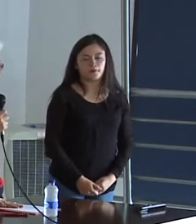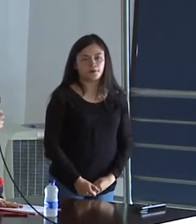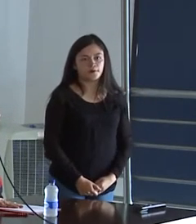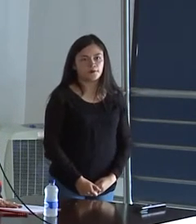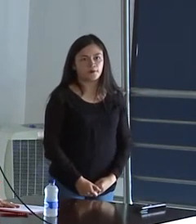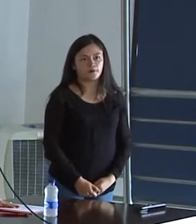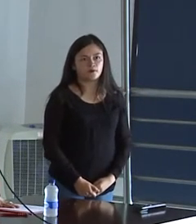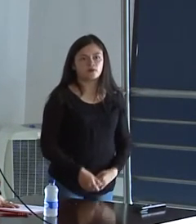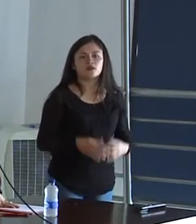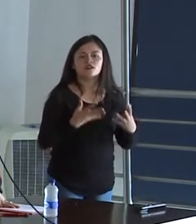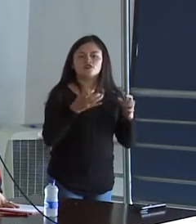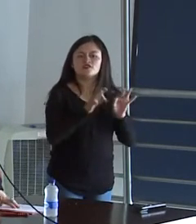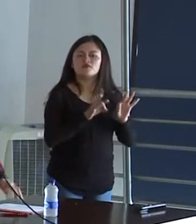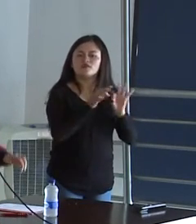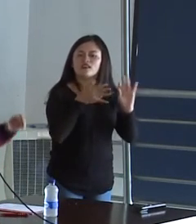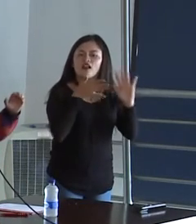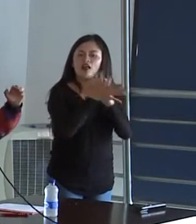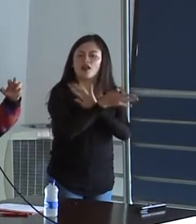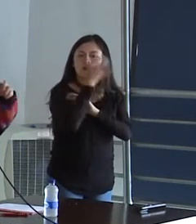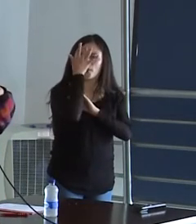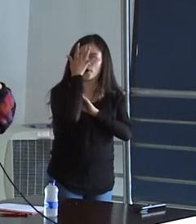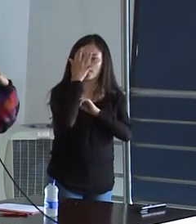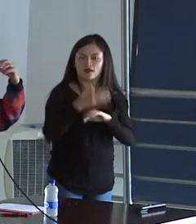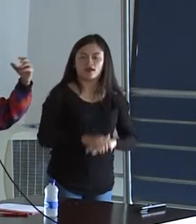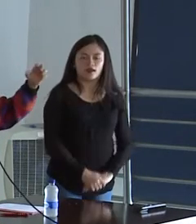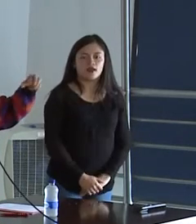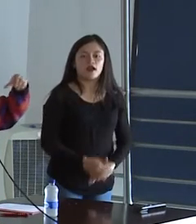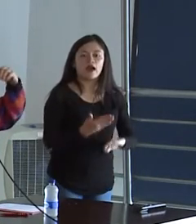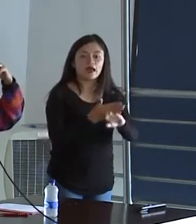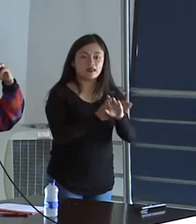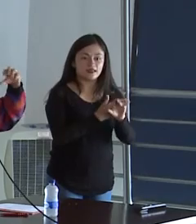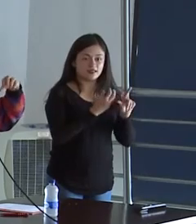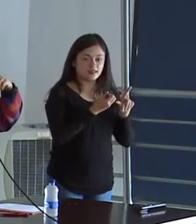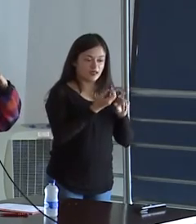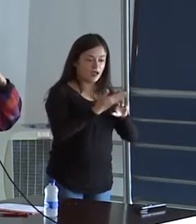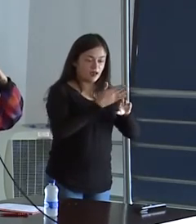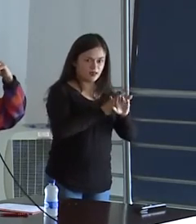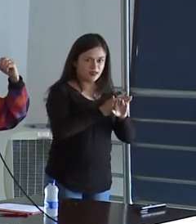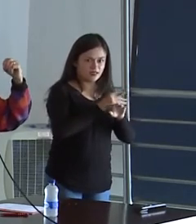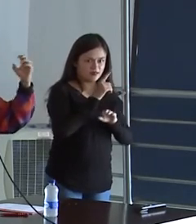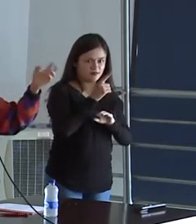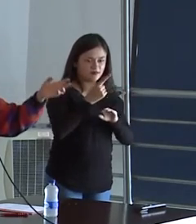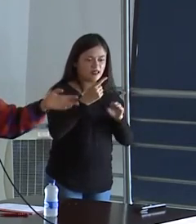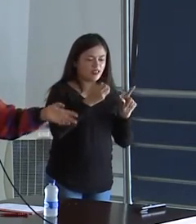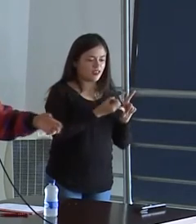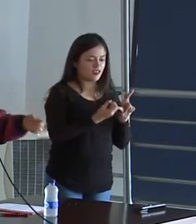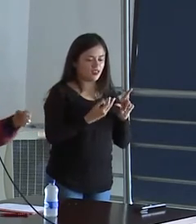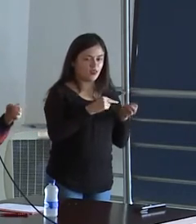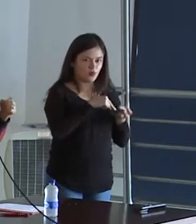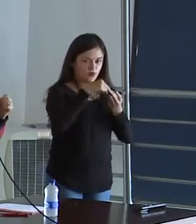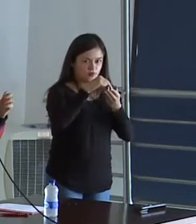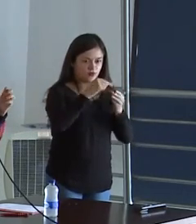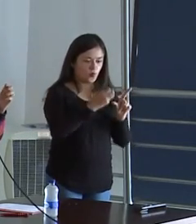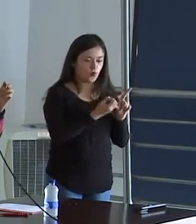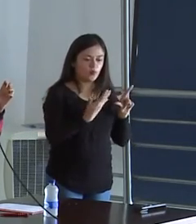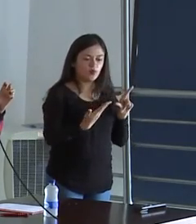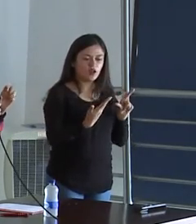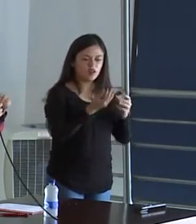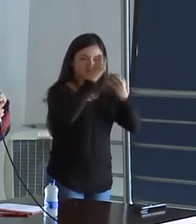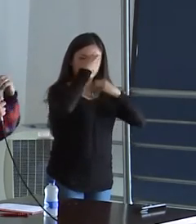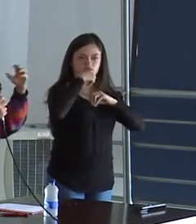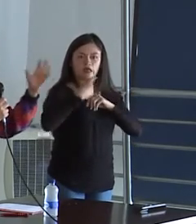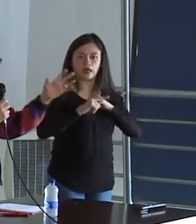Quiero resaltar esto porque también diría uno, ¿qué nos dio la educación popular en ese momento? Nos dio la lectura crítica, nos dio